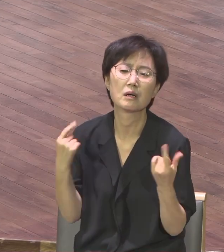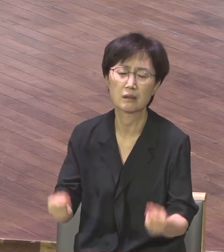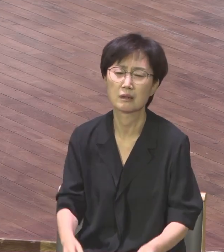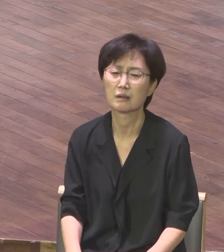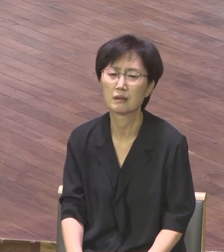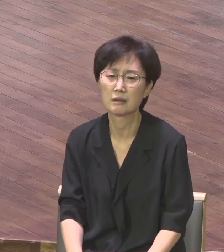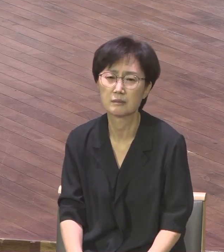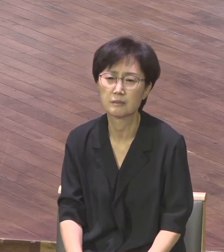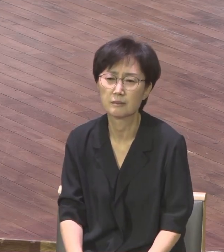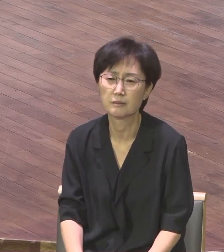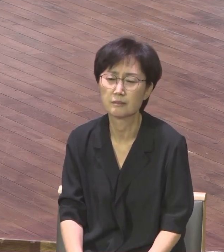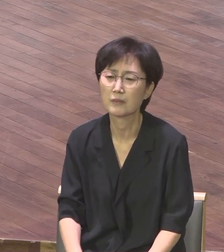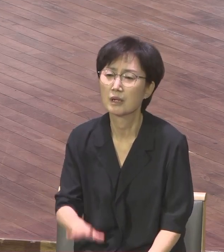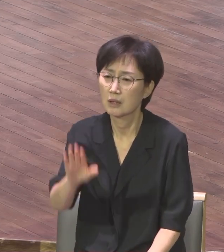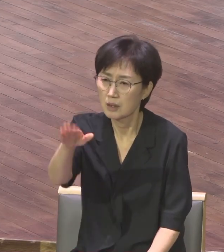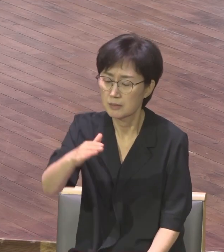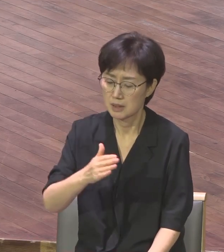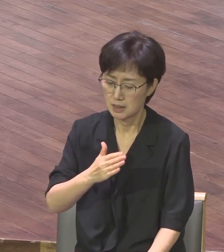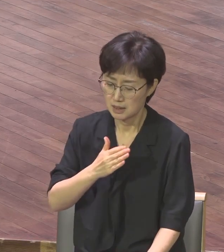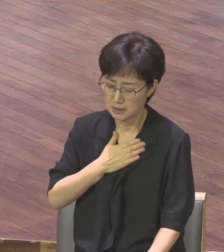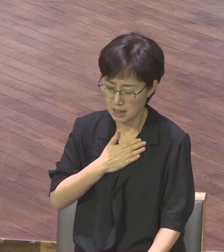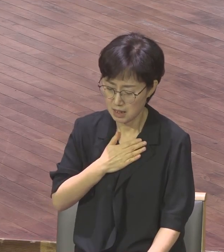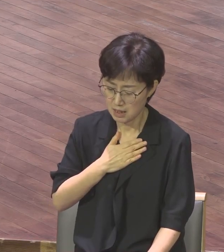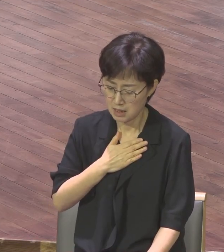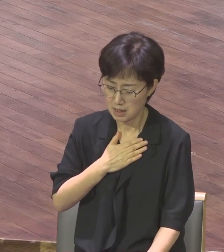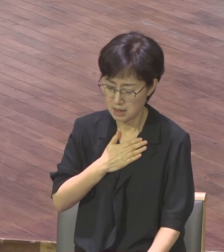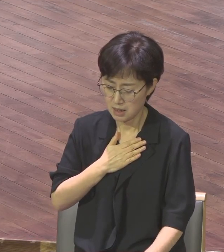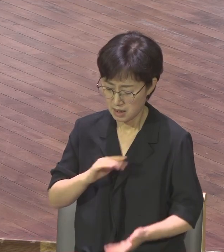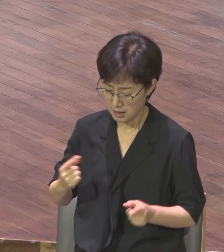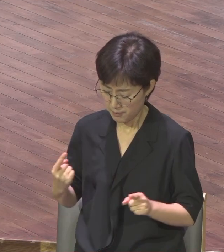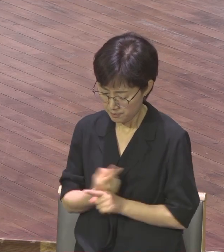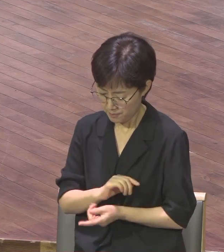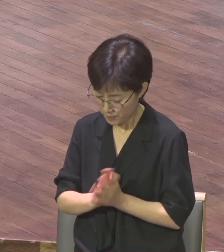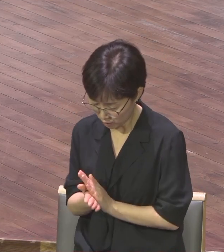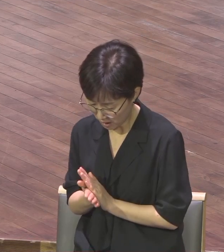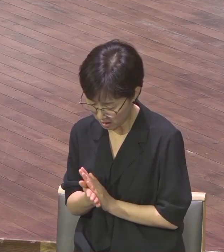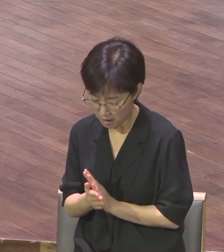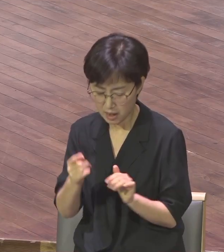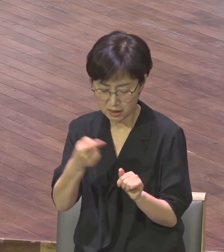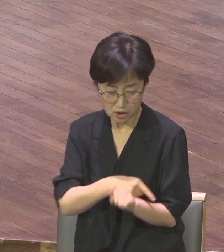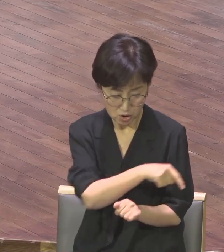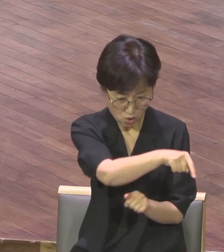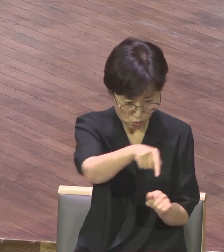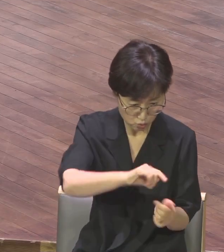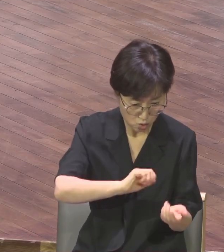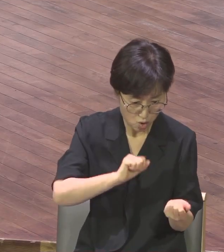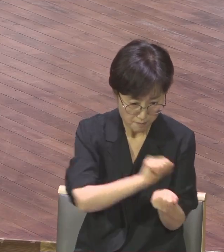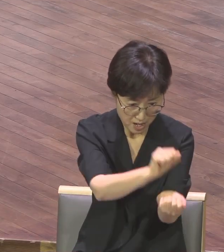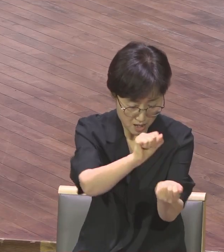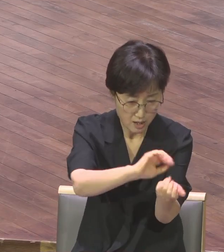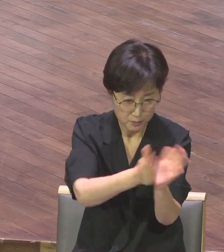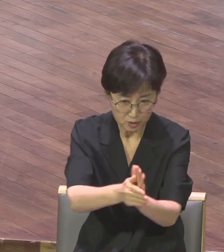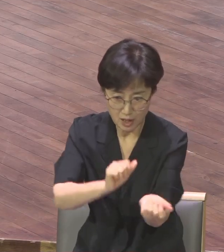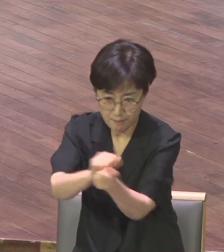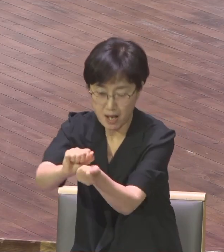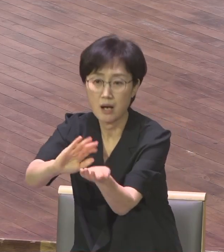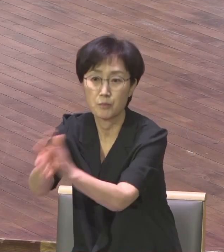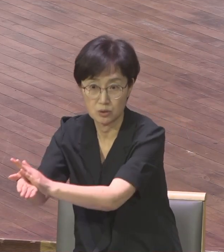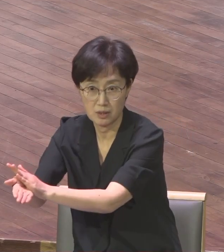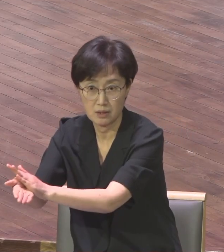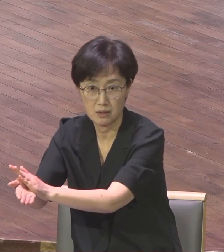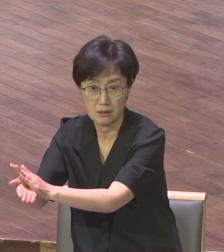기억하시기 바랍니다. 내가 바뀌면 다른 것도 바뀐다. 오늘부터 내가 바뀌면 다